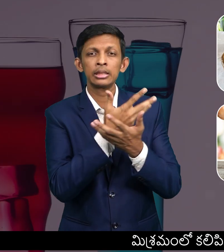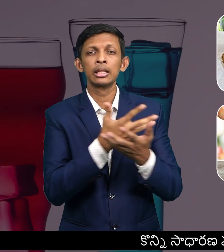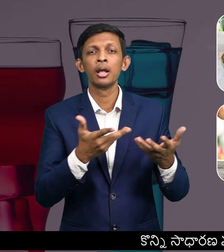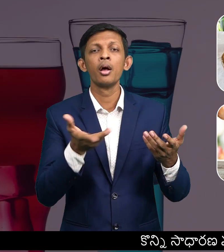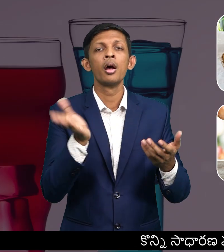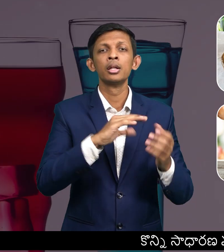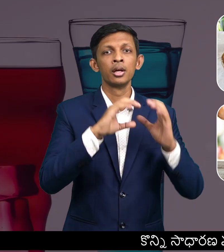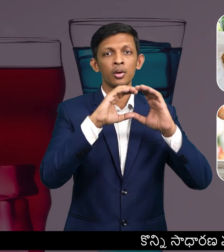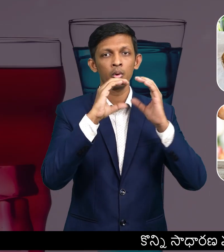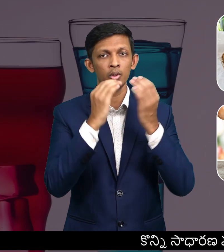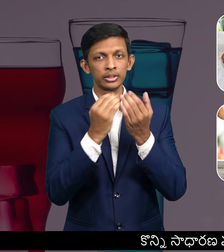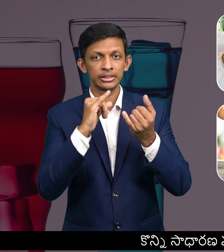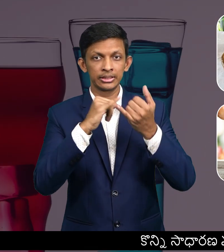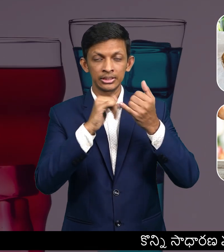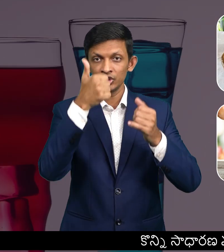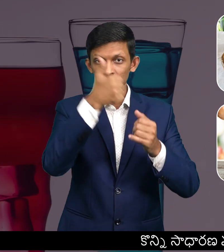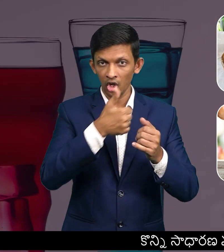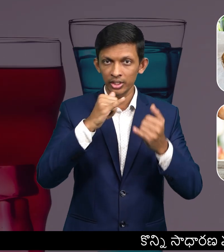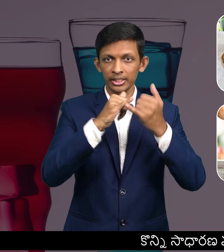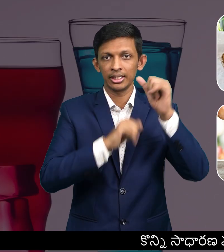కొన్ని సాధారణ పద్ధతులను చర్చిస్తాము.